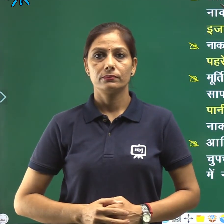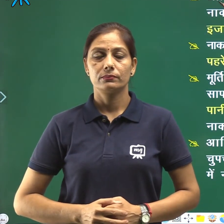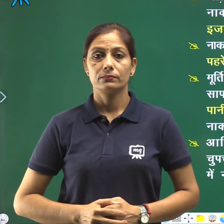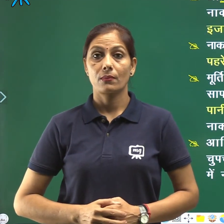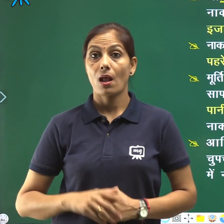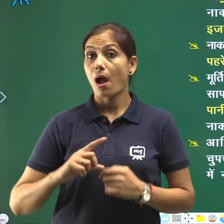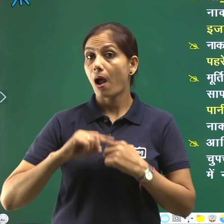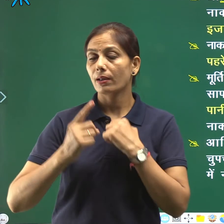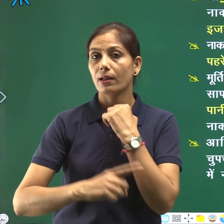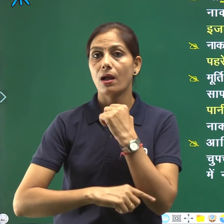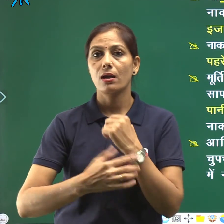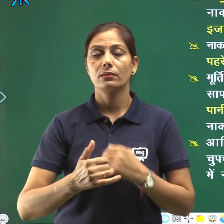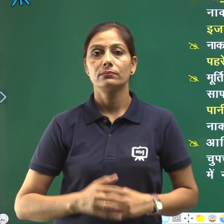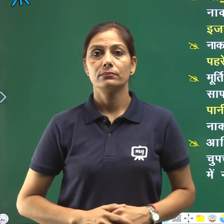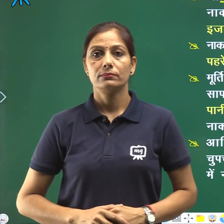आखिरकार